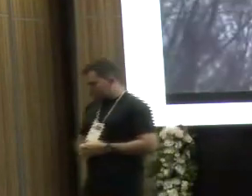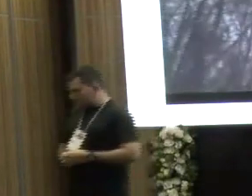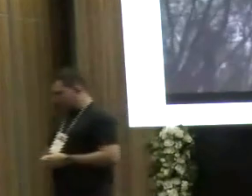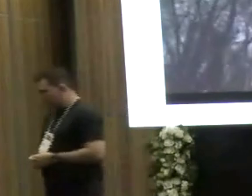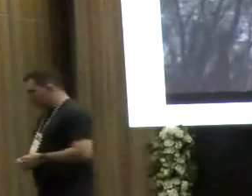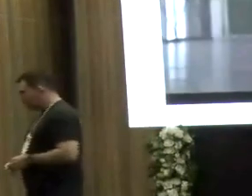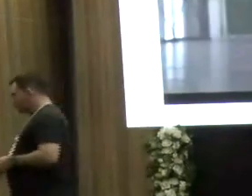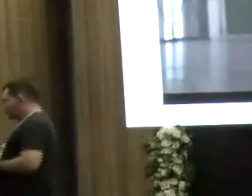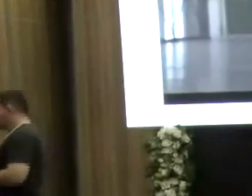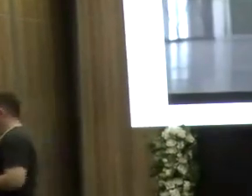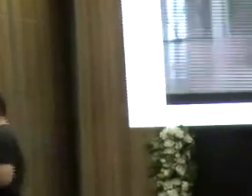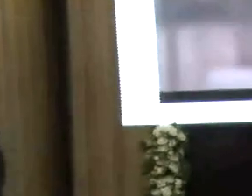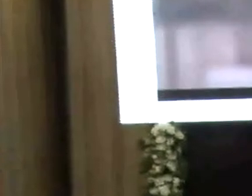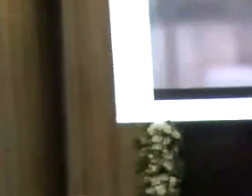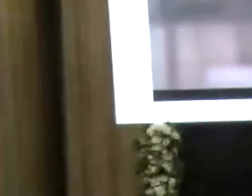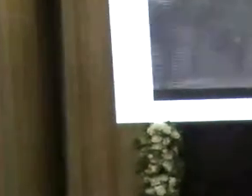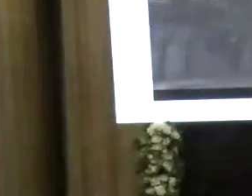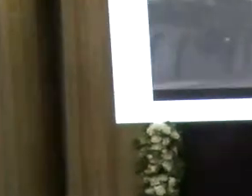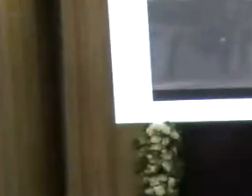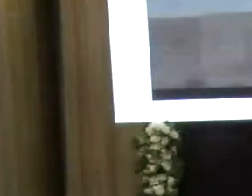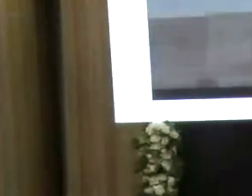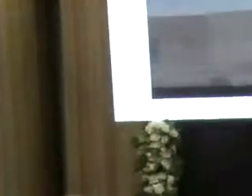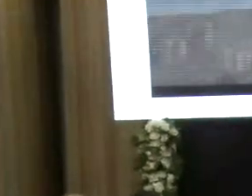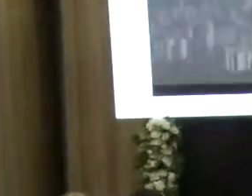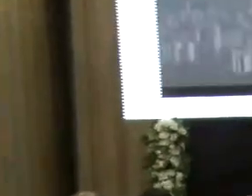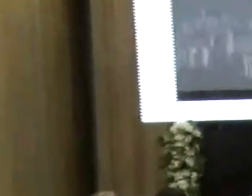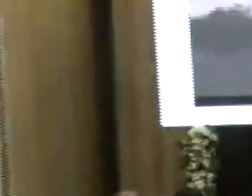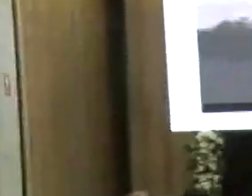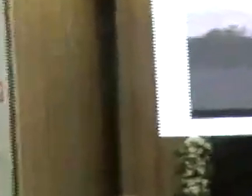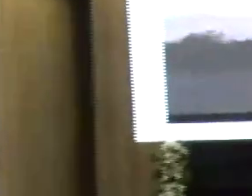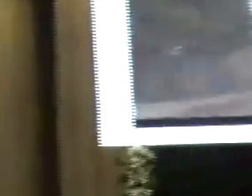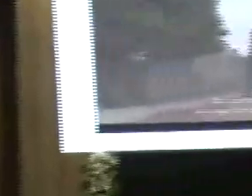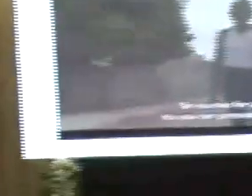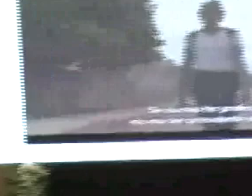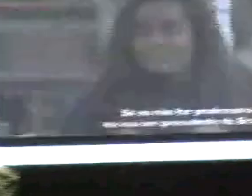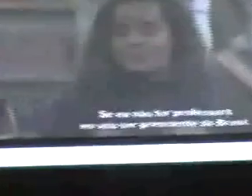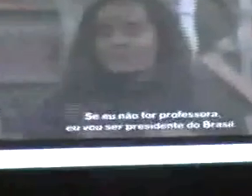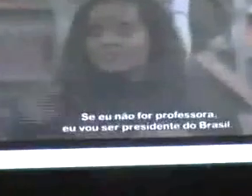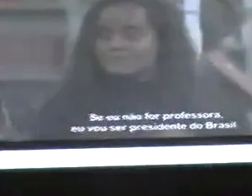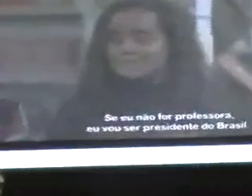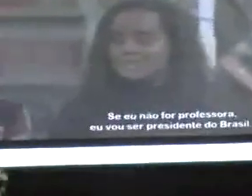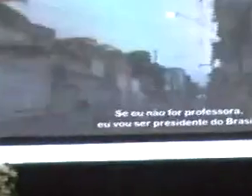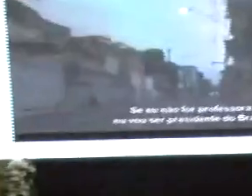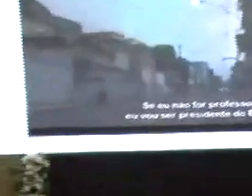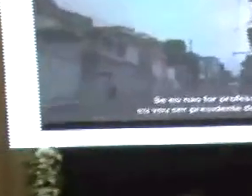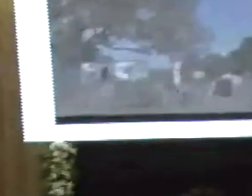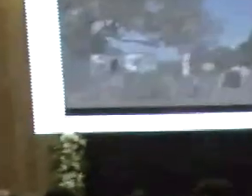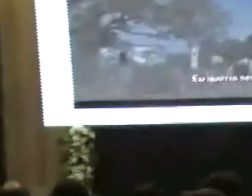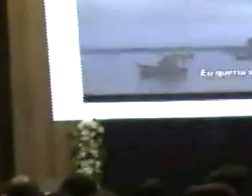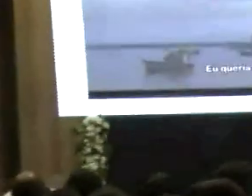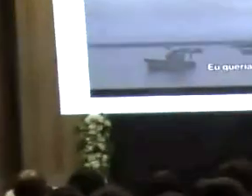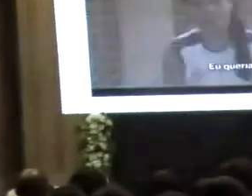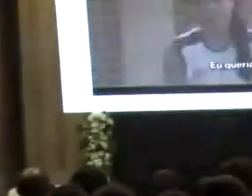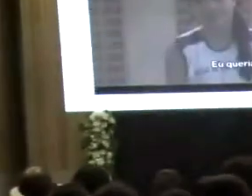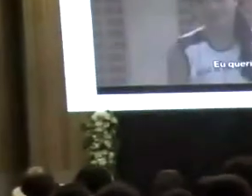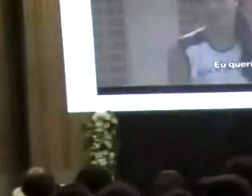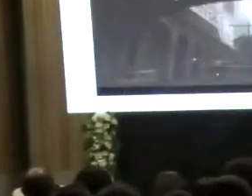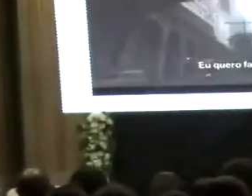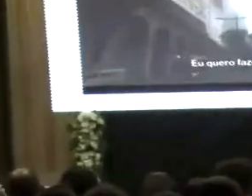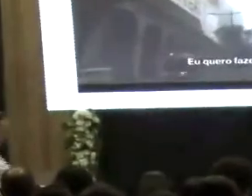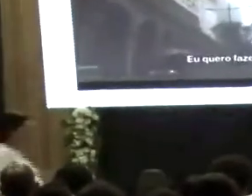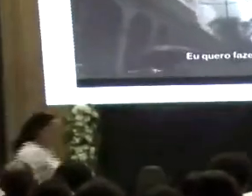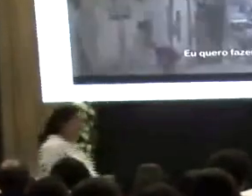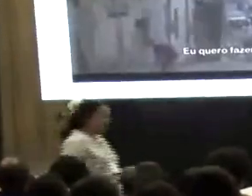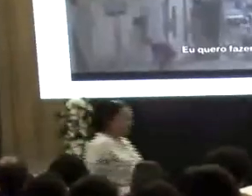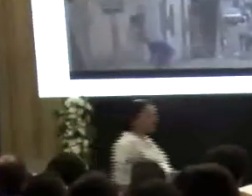Meu futuro... Quero ser veterinária. Quero estudar poesia. Se eu não for professora, eu vou ser presidente do Brasil. Eu queria ser policial. Eu